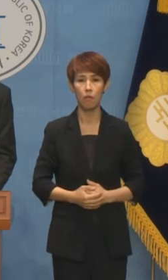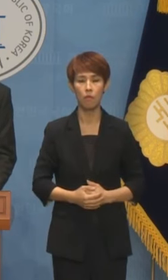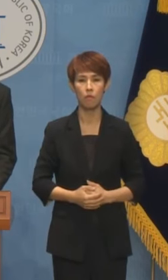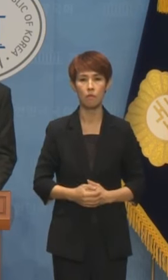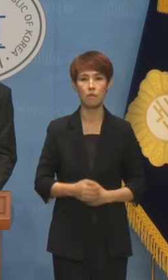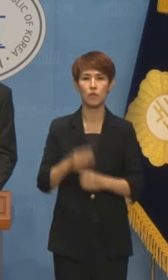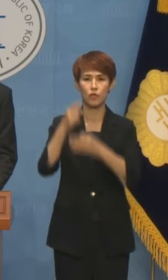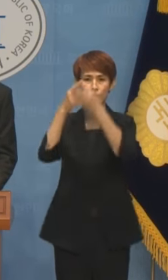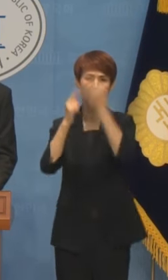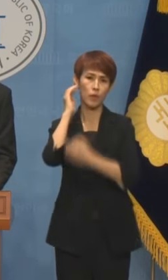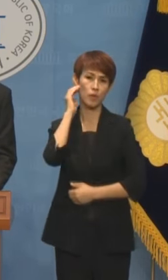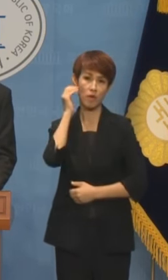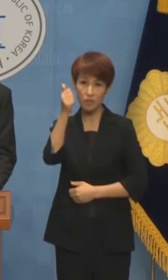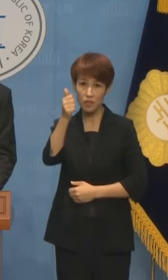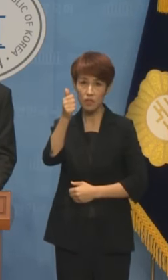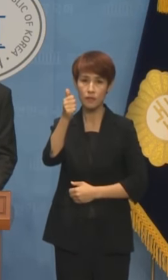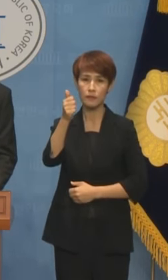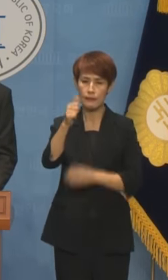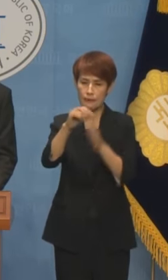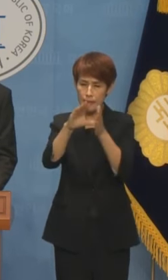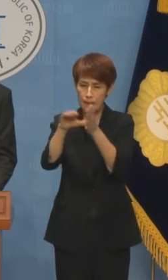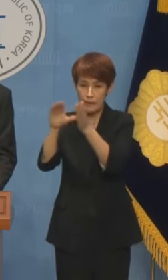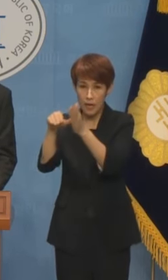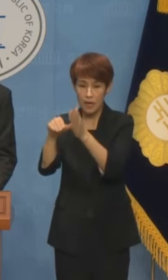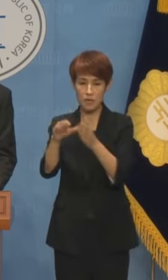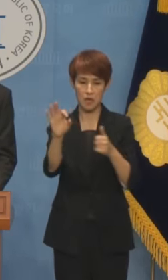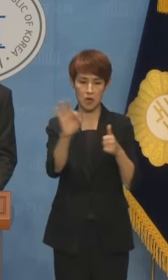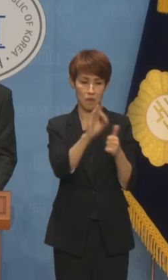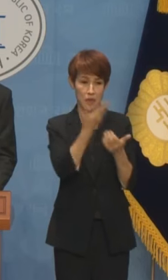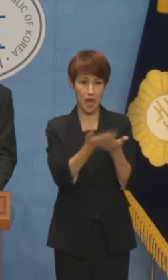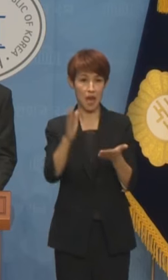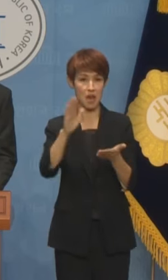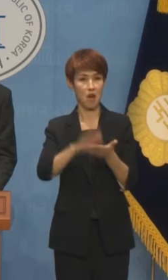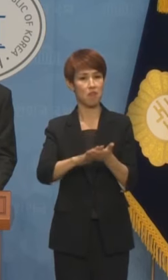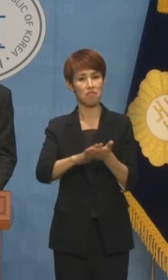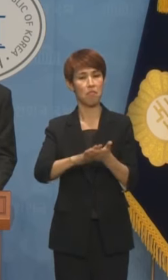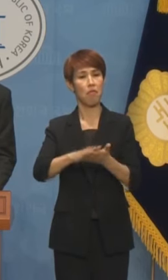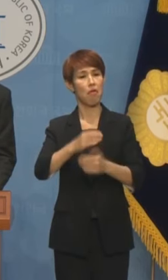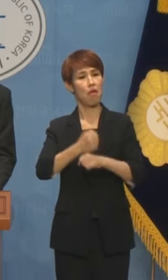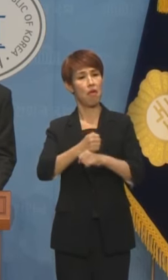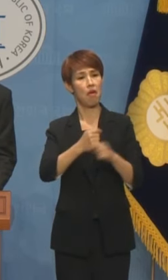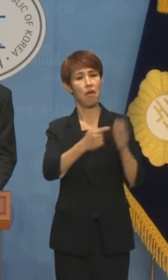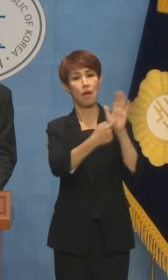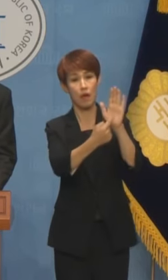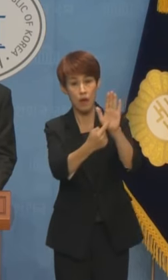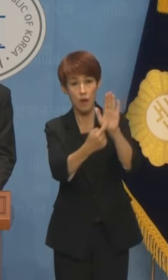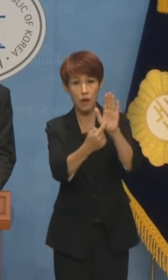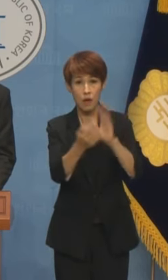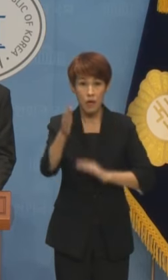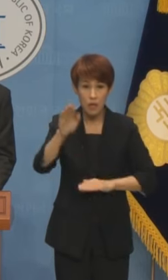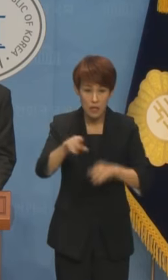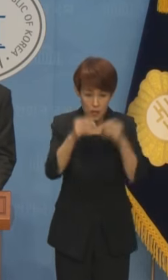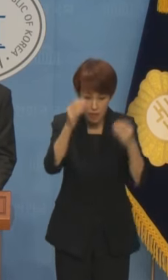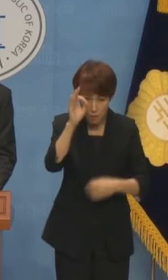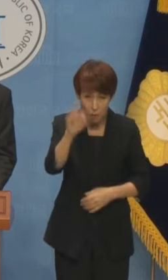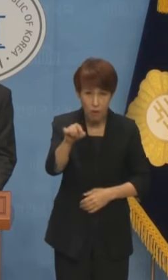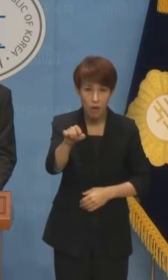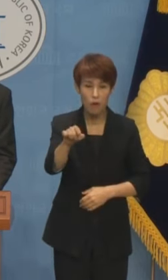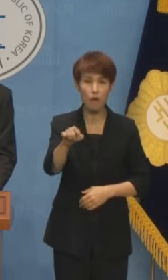윤석열 대통령은 기회가 있을 때마다 연금개혁을 공언했다. 하지만 그것은